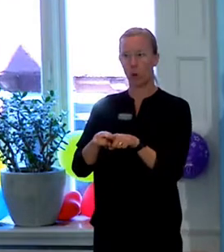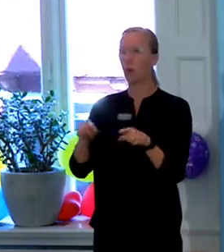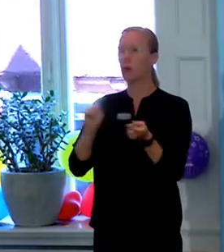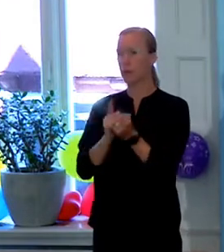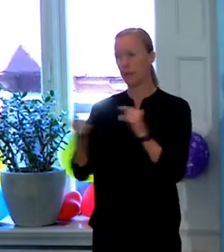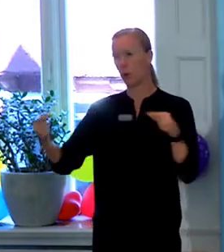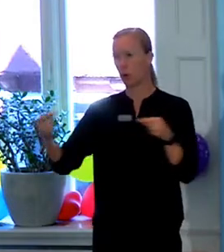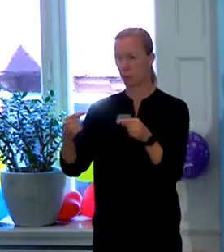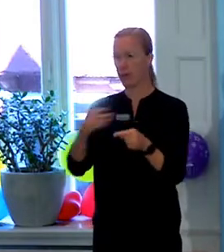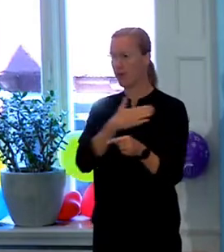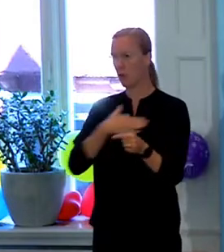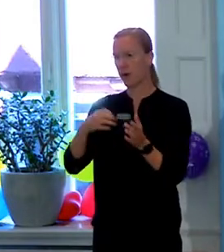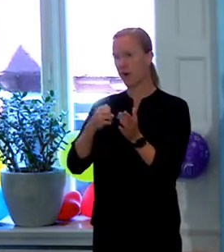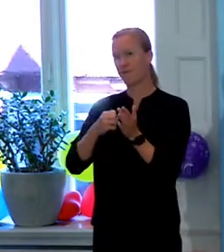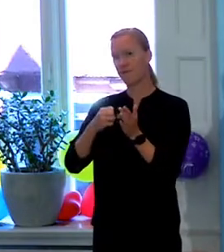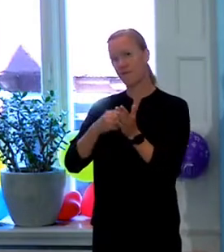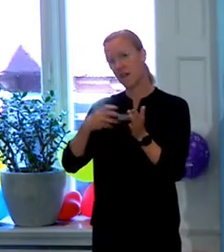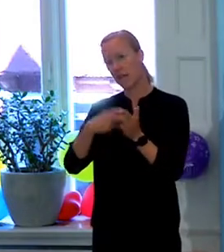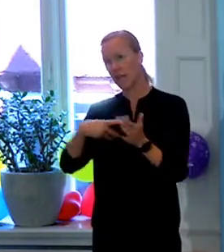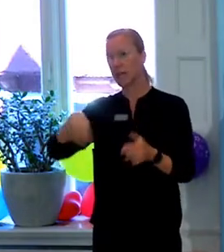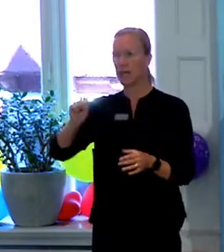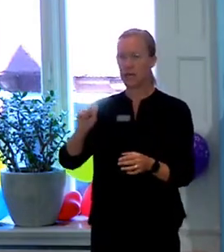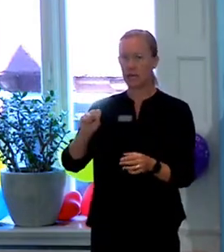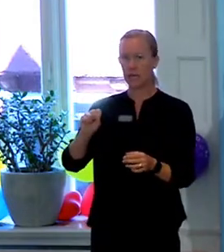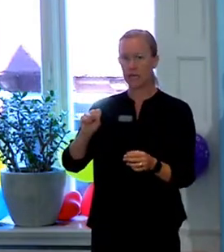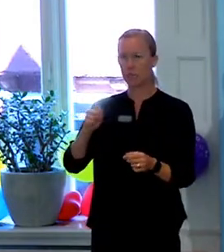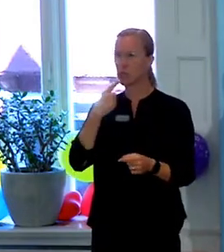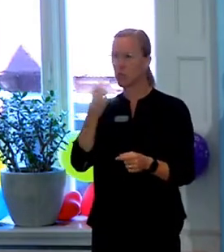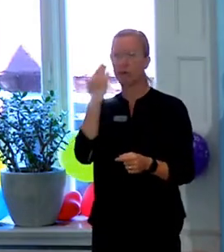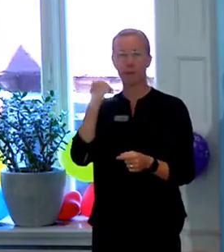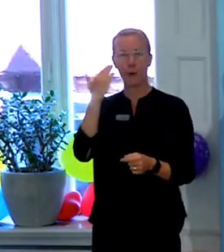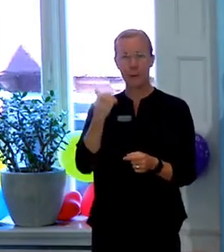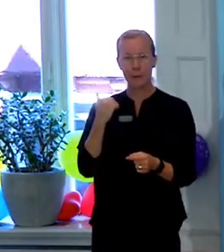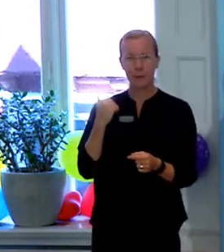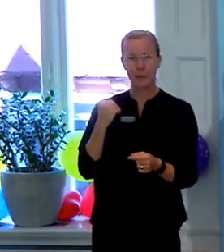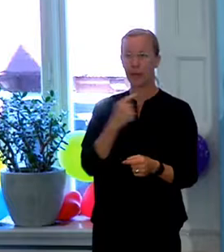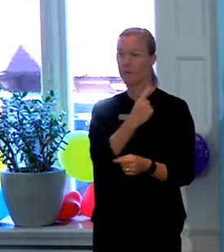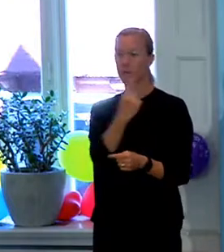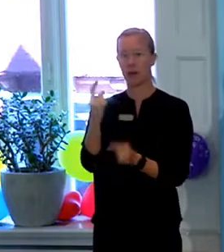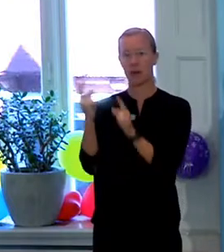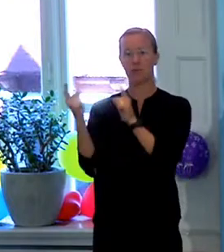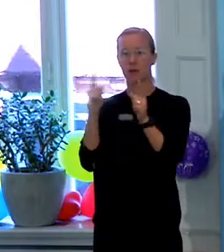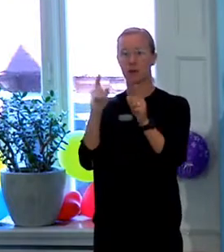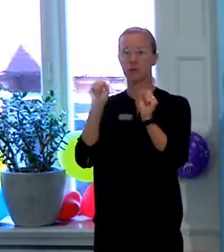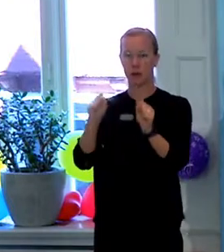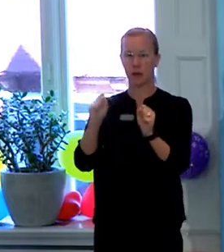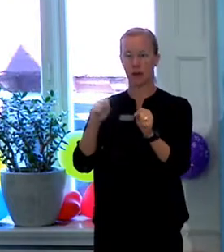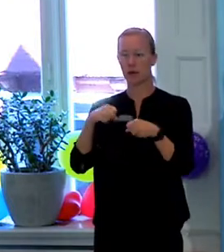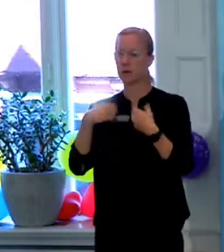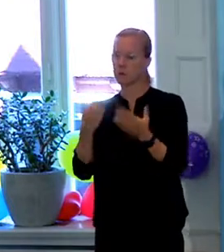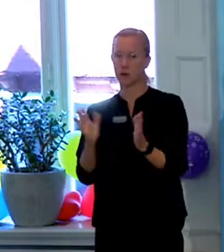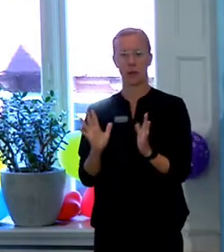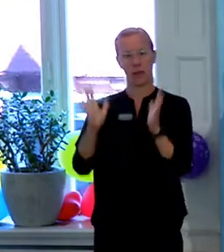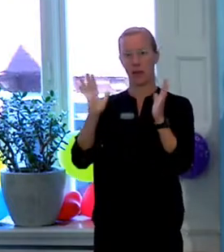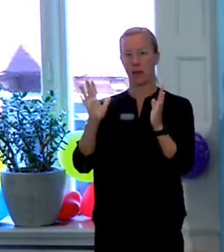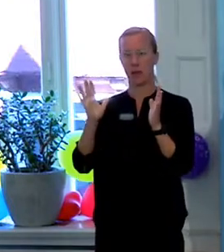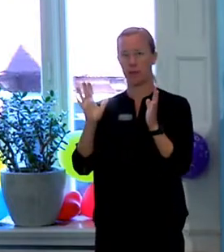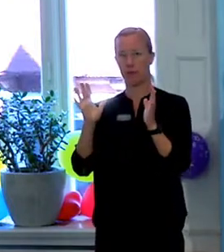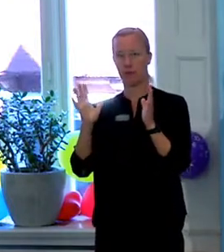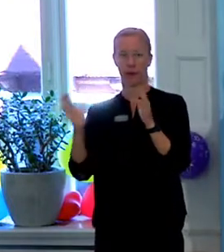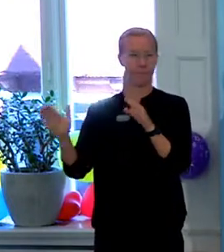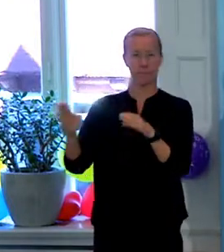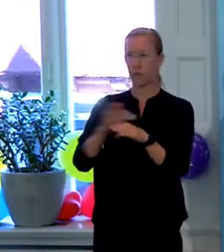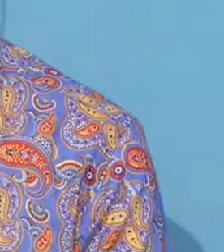lite grann vår värdering med att vi, som jag sa tidigare, att varje människa ska få lov att leva sitt fulla, till sin